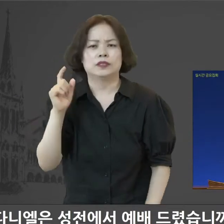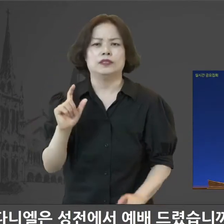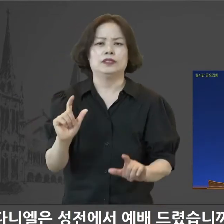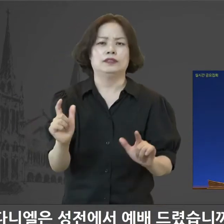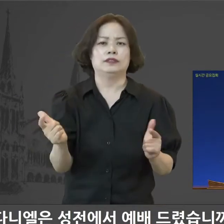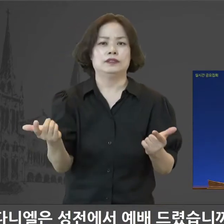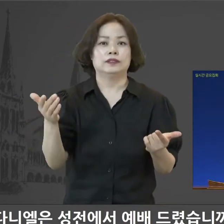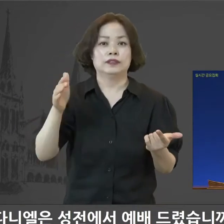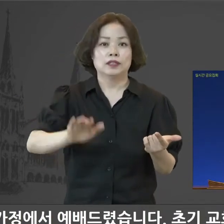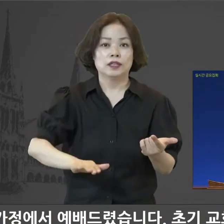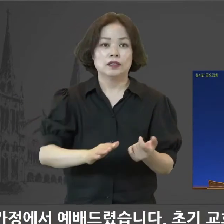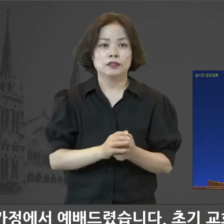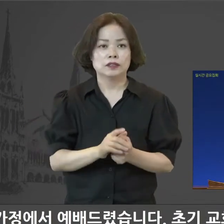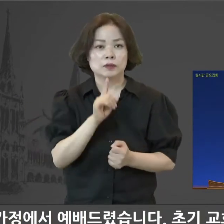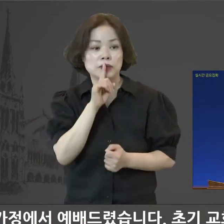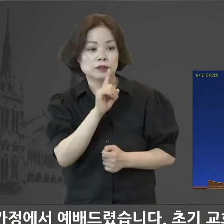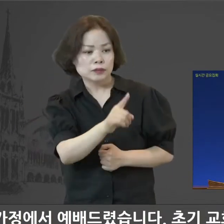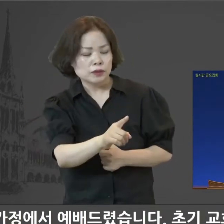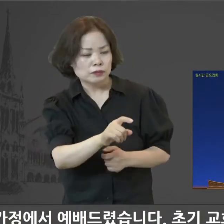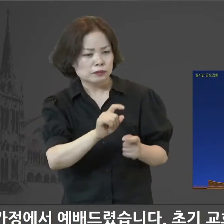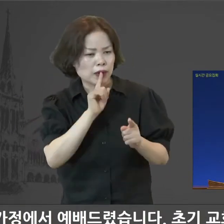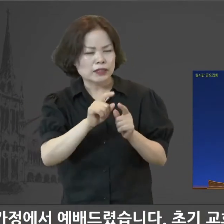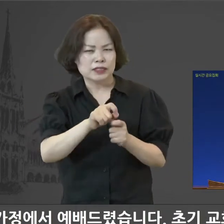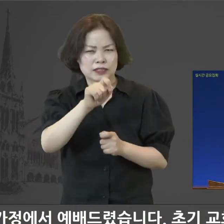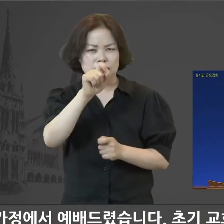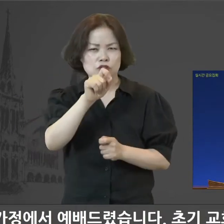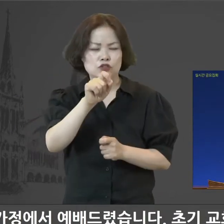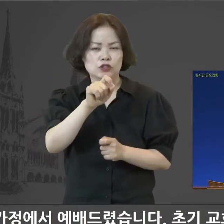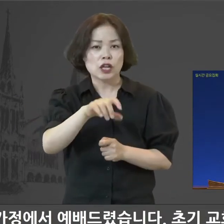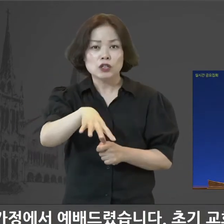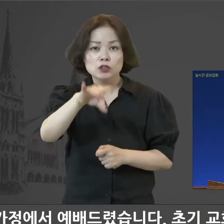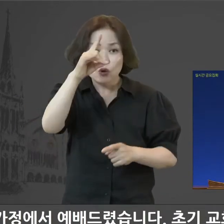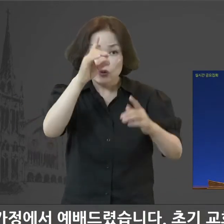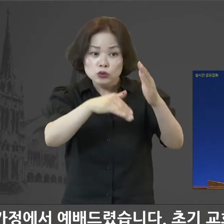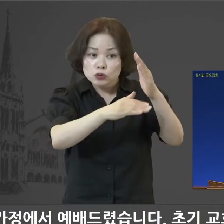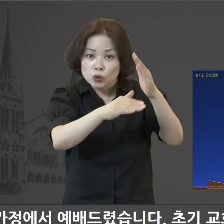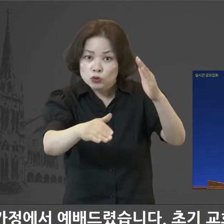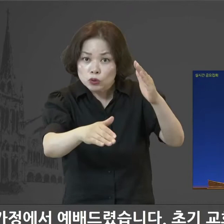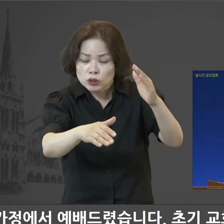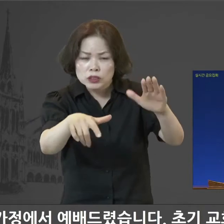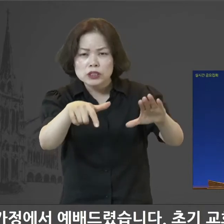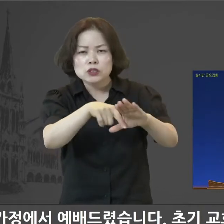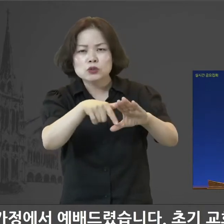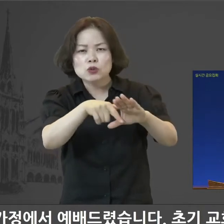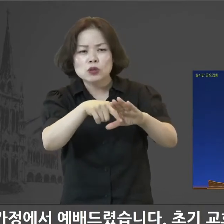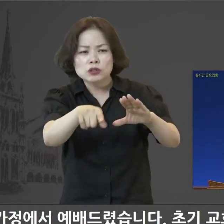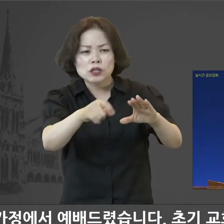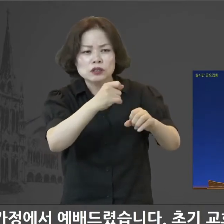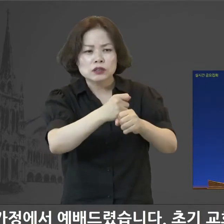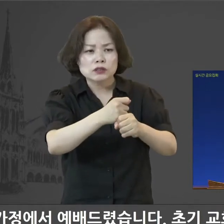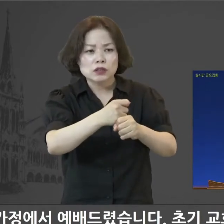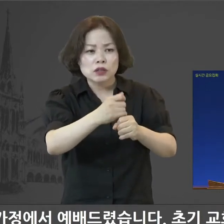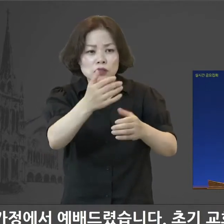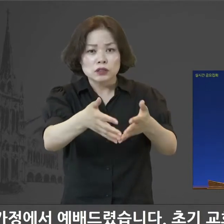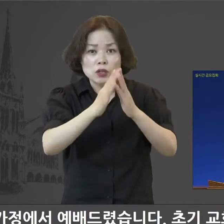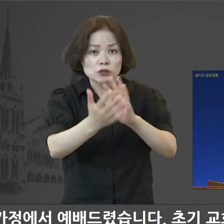생각하는데, 이 얘기하면 또 말이 길어지면 안 되니까, 그럼 초기 교회 성도들은 기독교 공인되기 전까지는 예배를 안